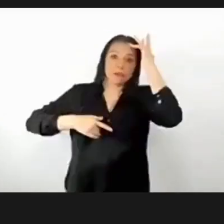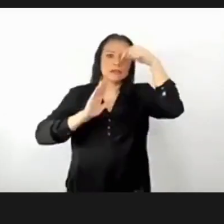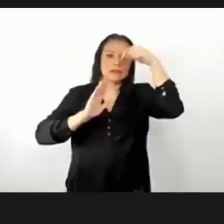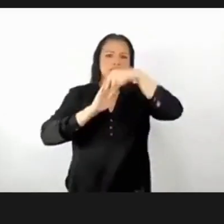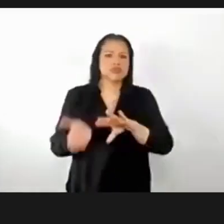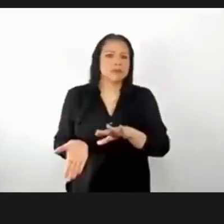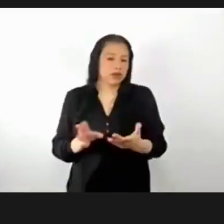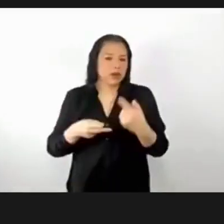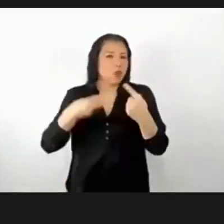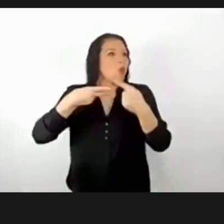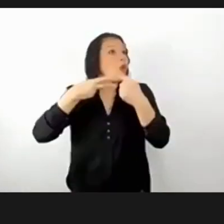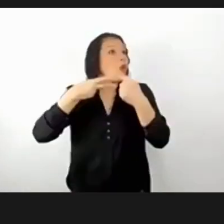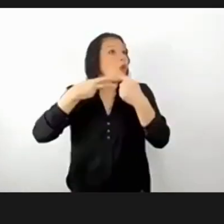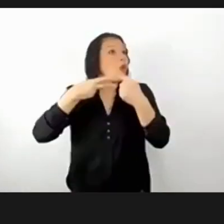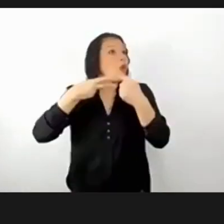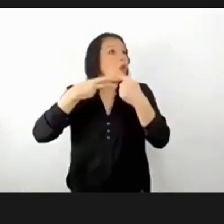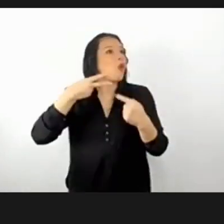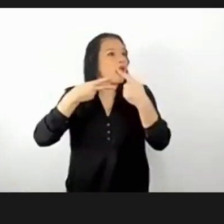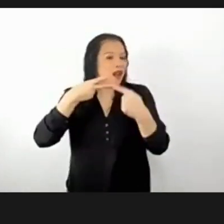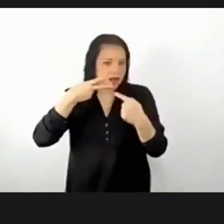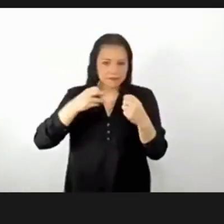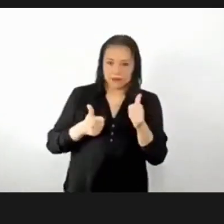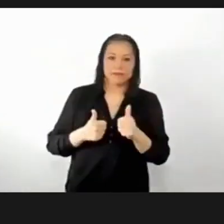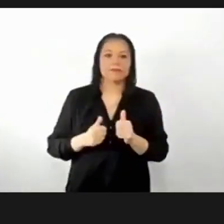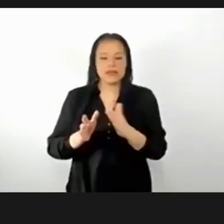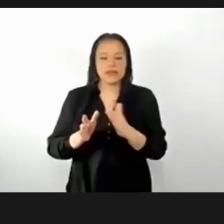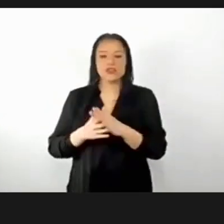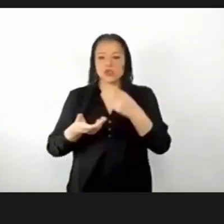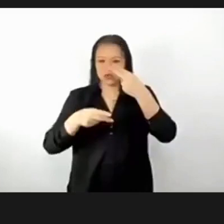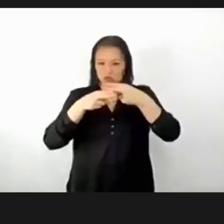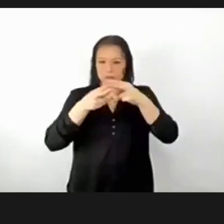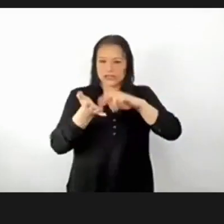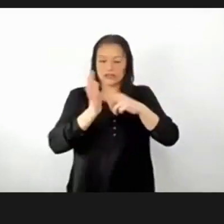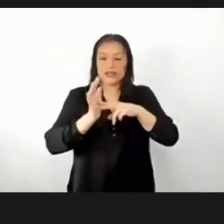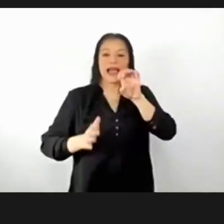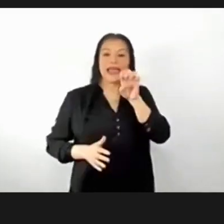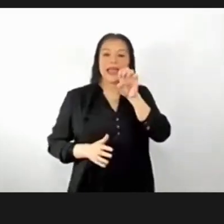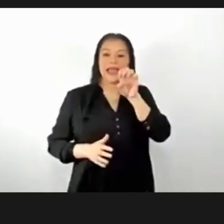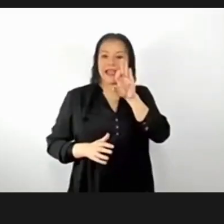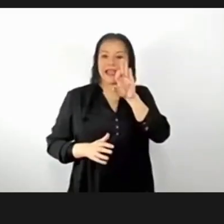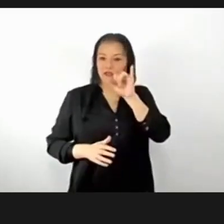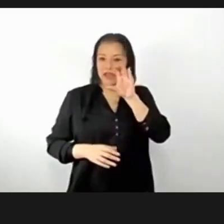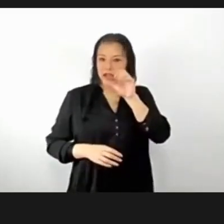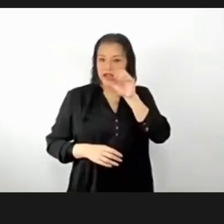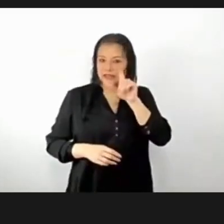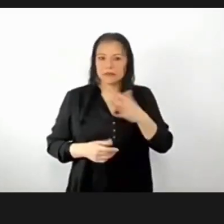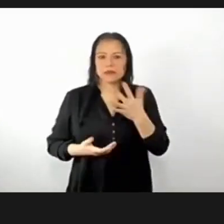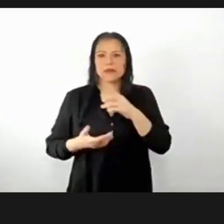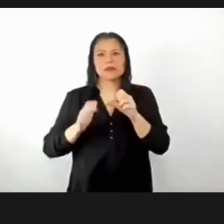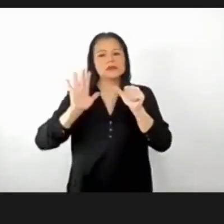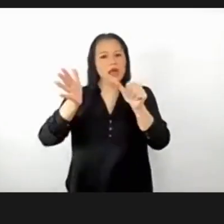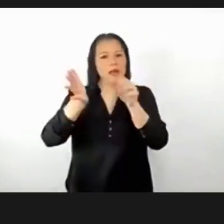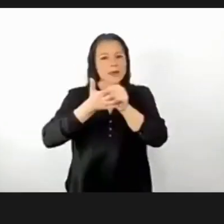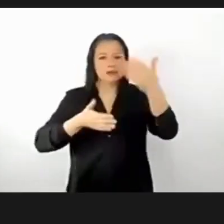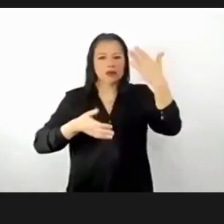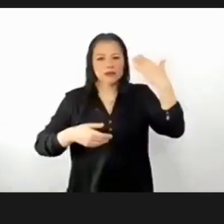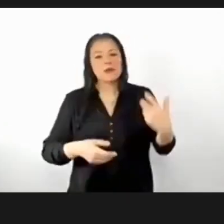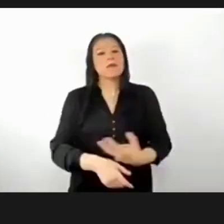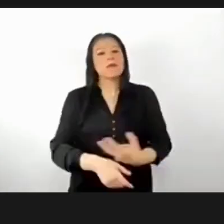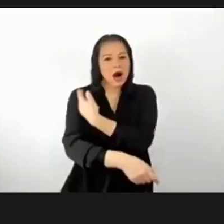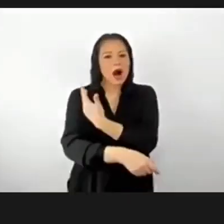gravemente? Muy bien, eso se llama eficacia, pero ya ¿hace cuánto? 6 meses que estamos vacunando al